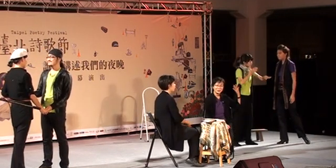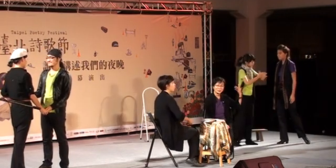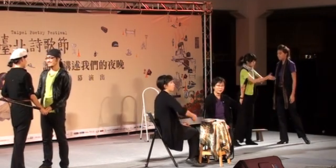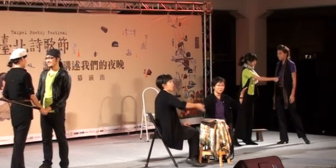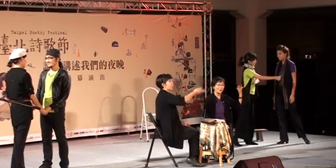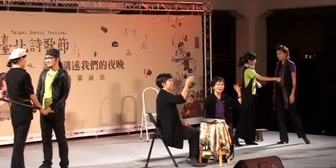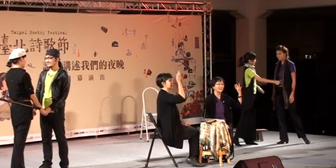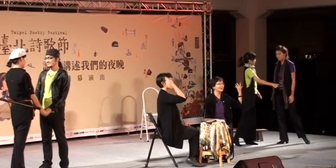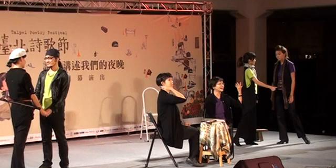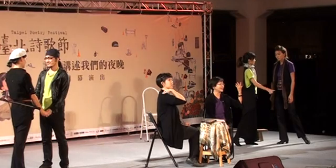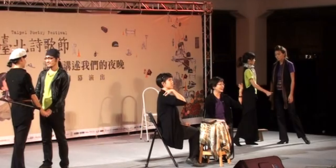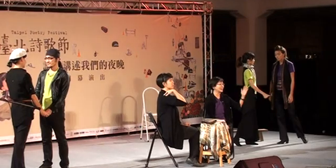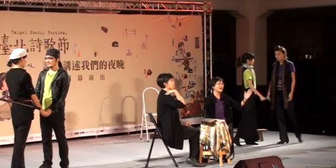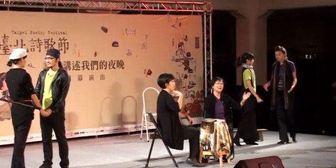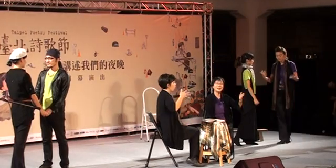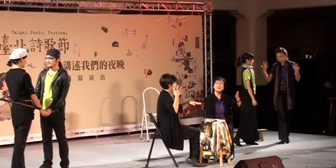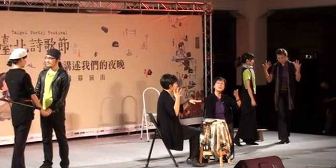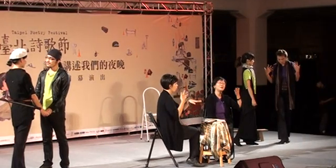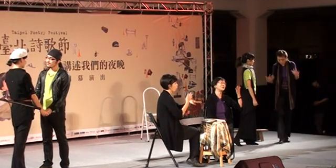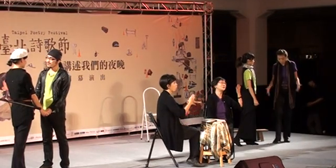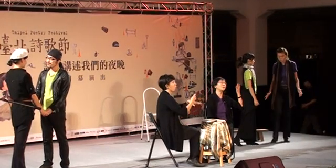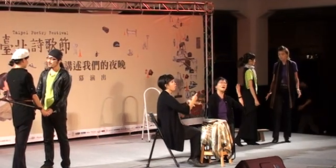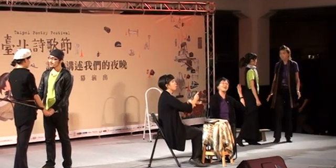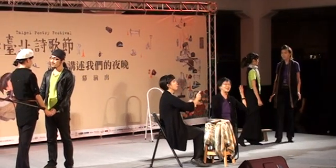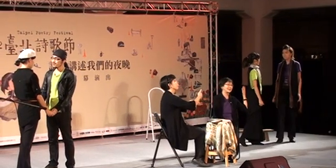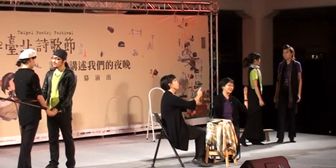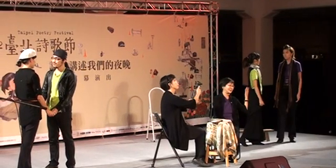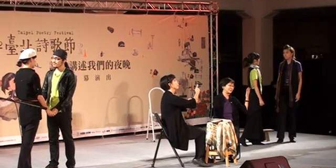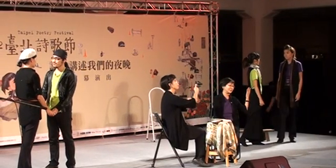俱往矣，俱往矣。